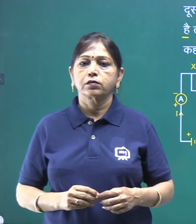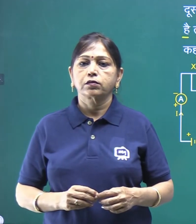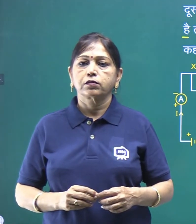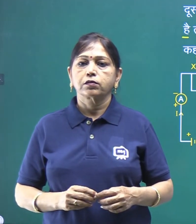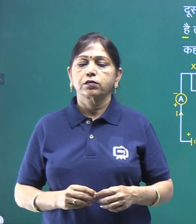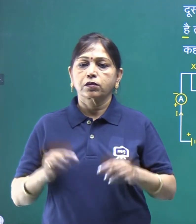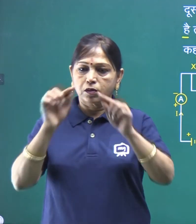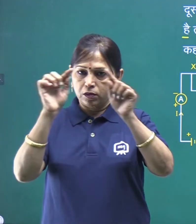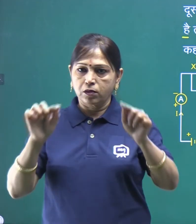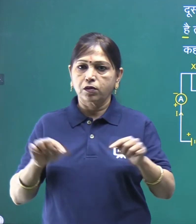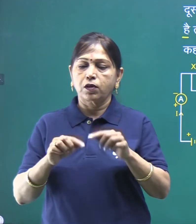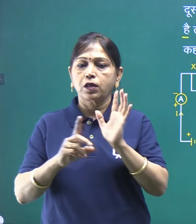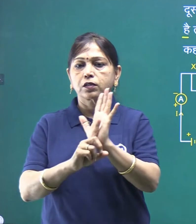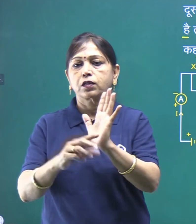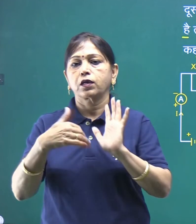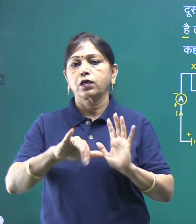आरेख दर्शाया गया है।